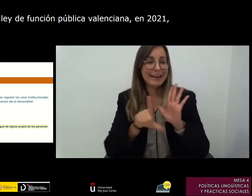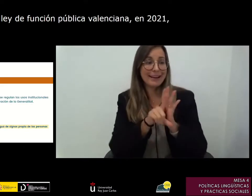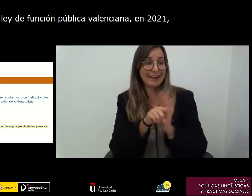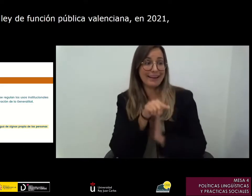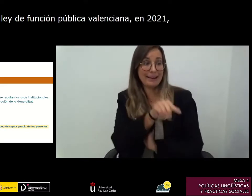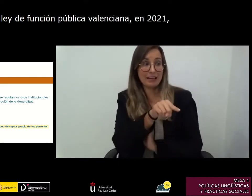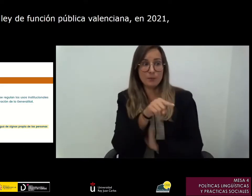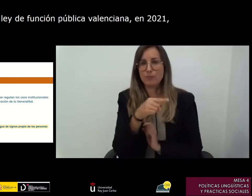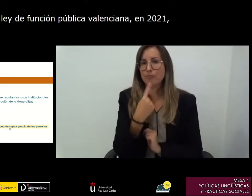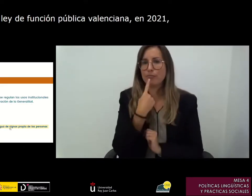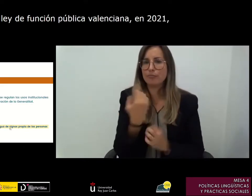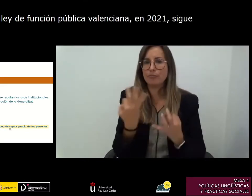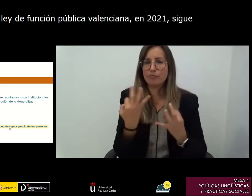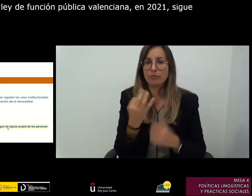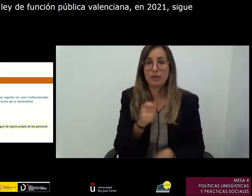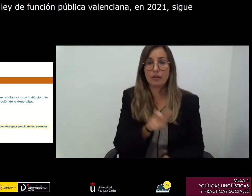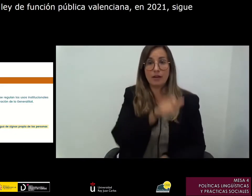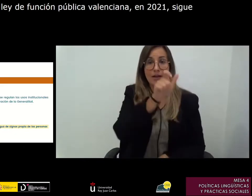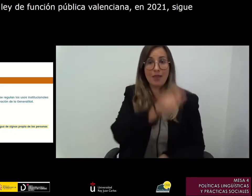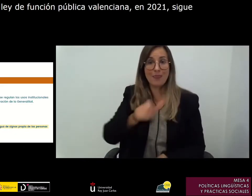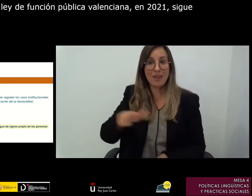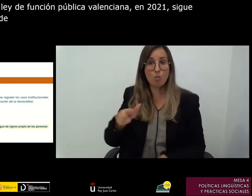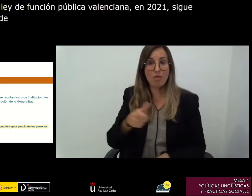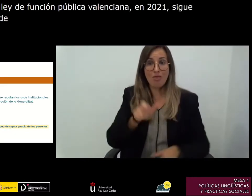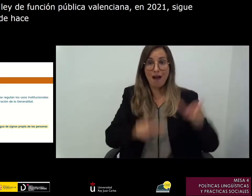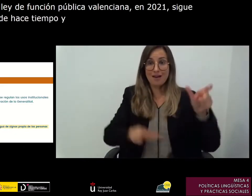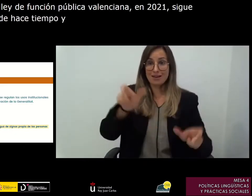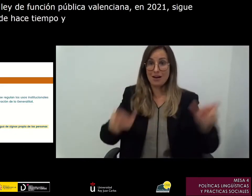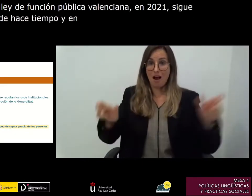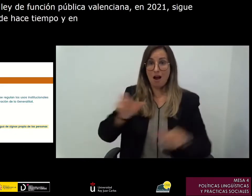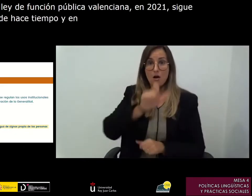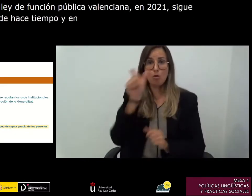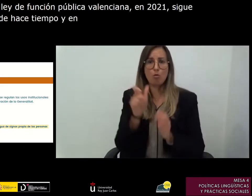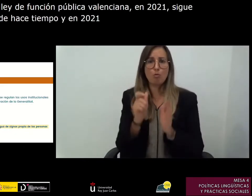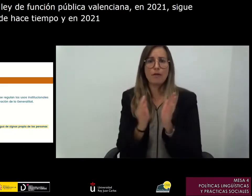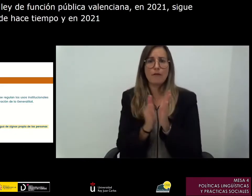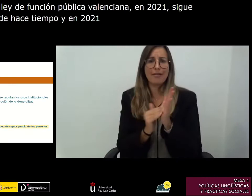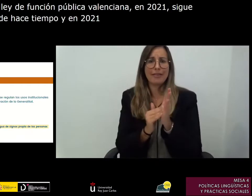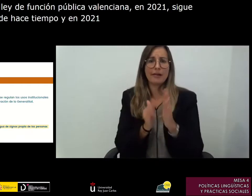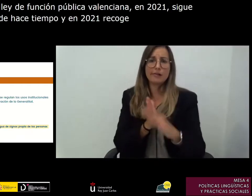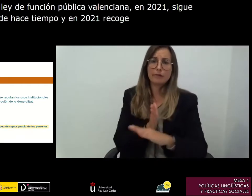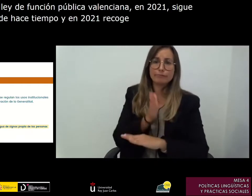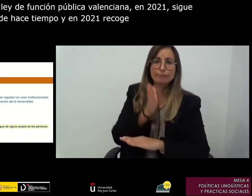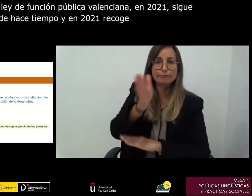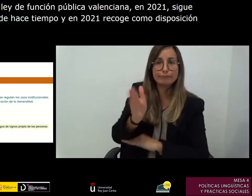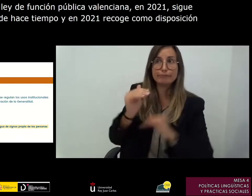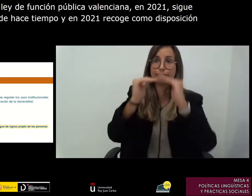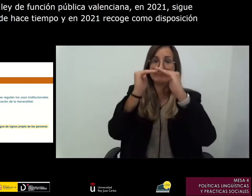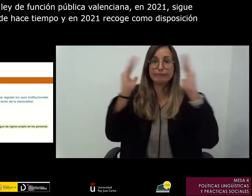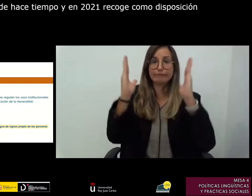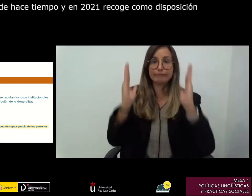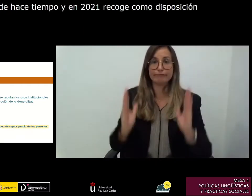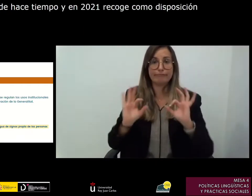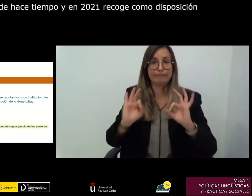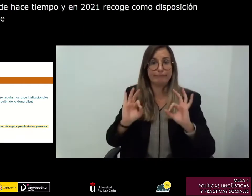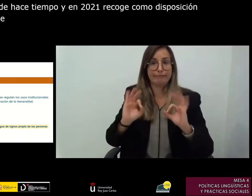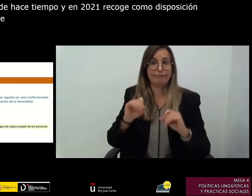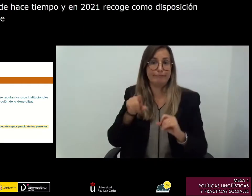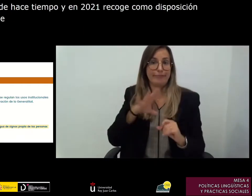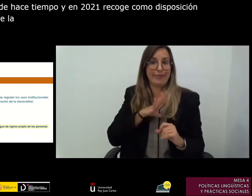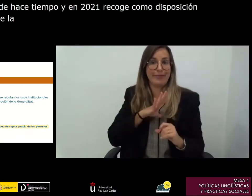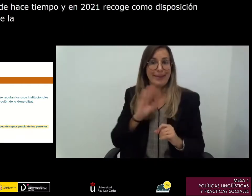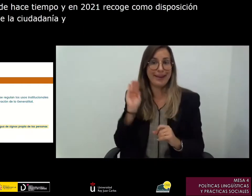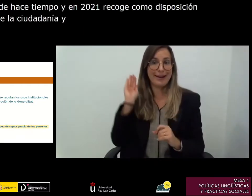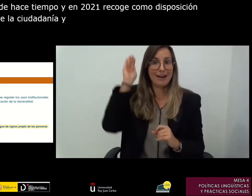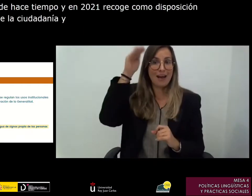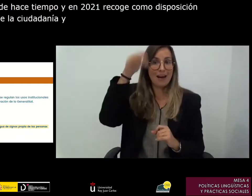sigue vigente desde hace tiempo y en 2021 recoge como disposición adicional que la ciudadanía en Comunidad Valenciana